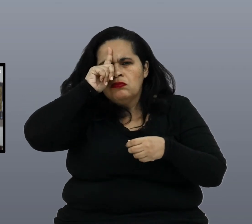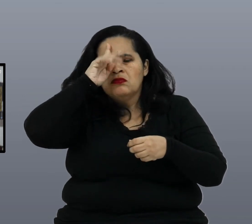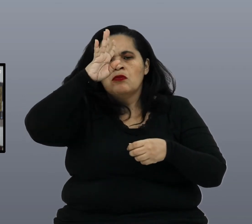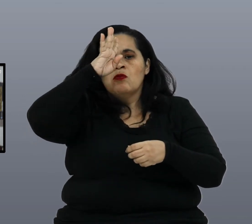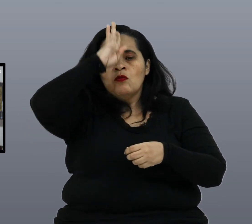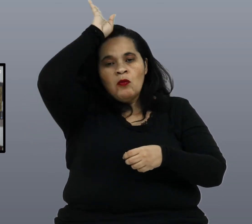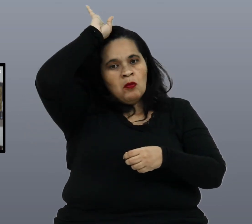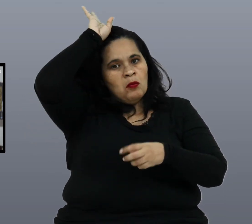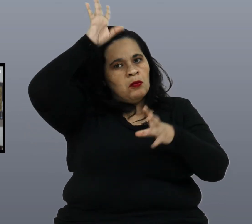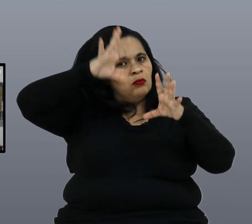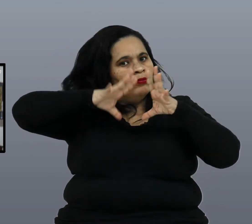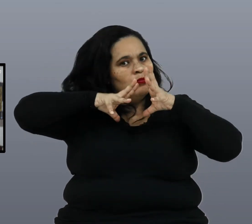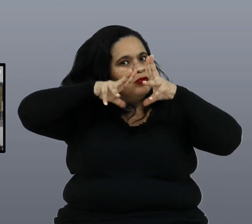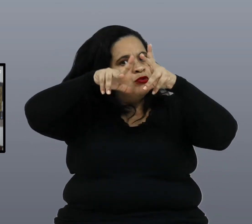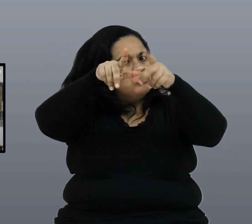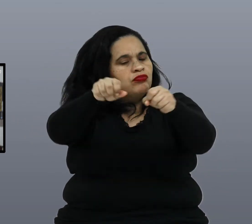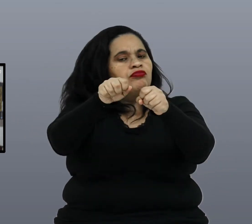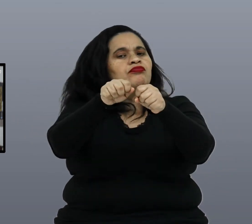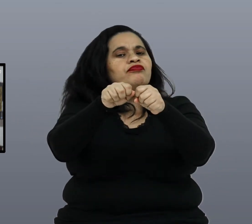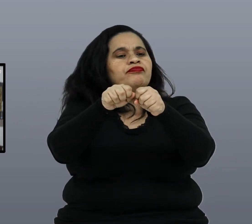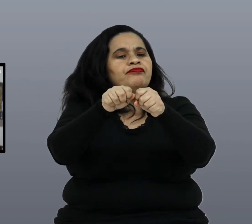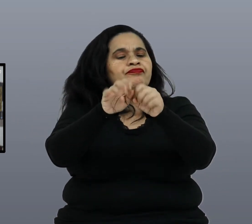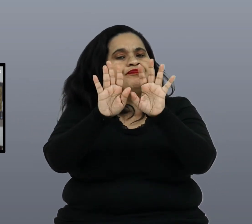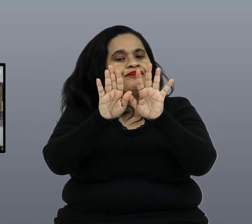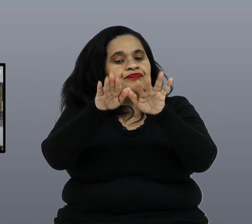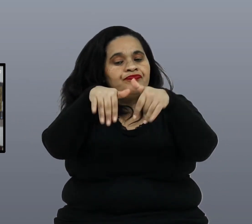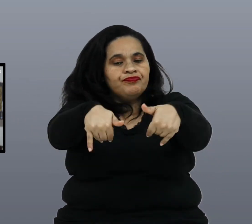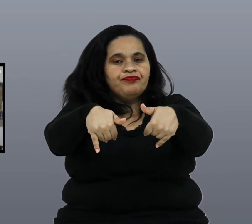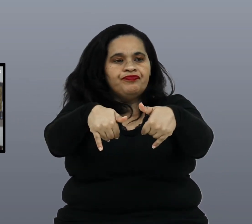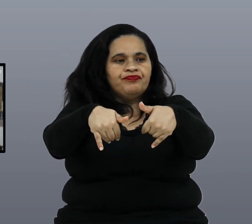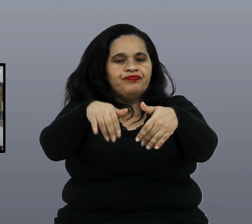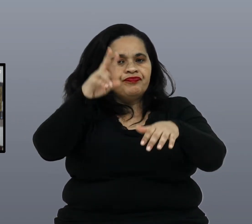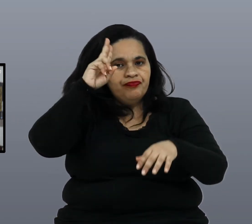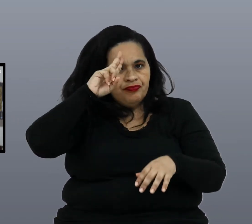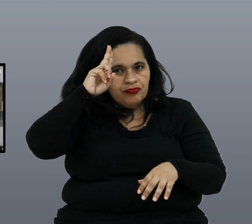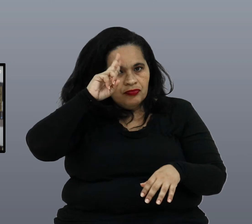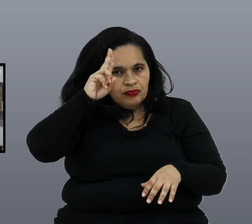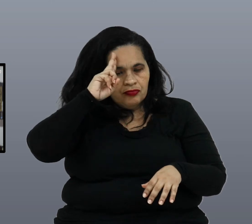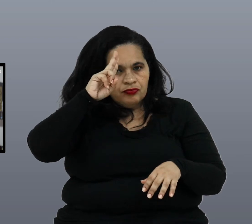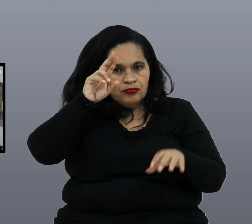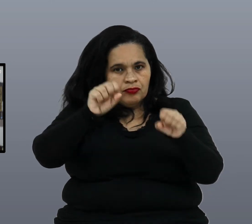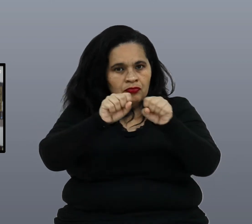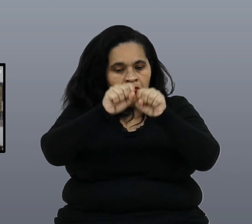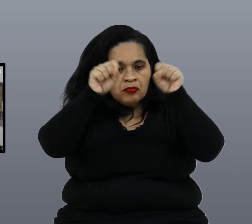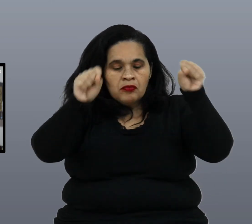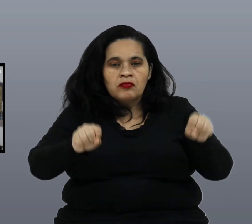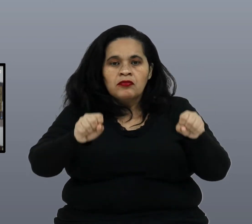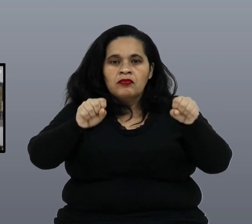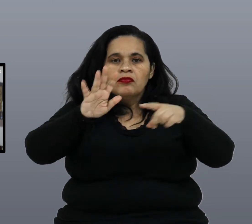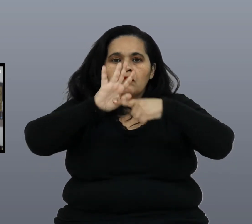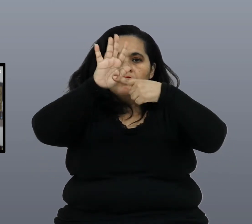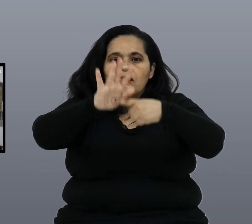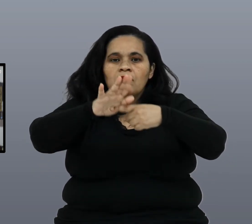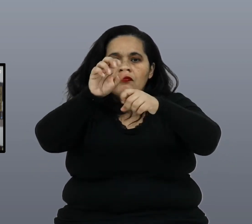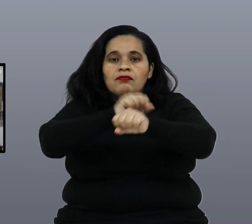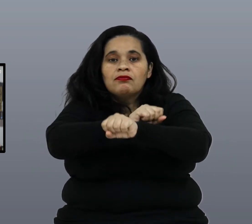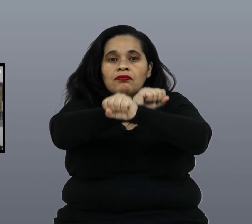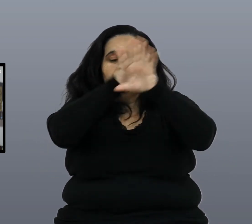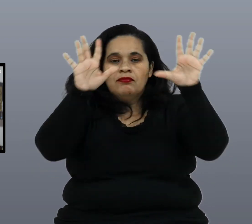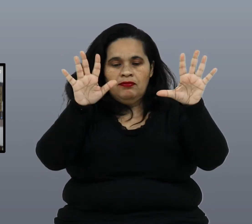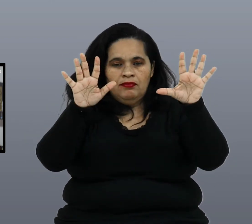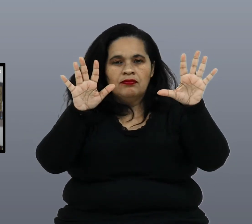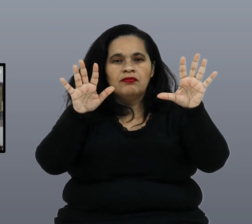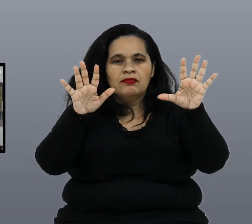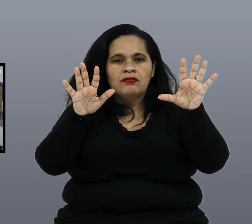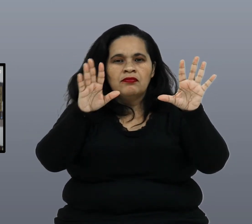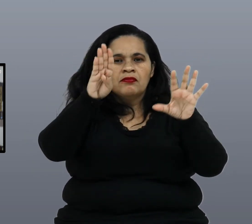por toda a história, mas no final da história, este sistema vai ficar muito claro que a Bíblia chama da